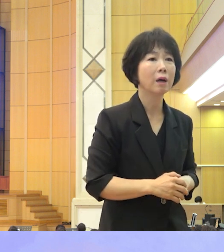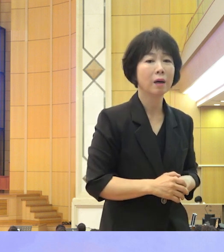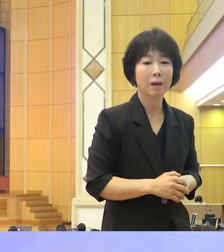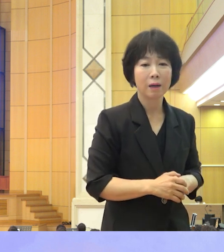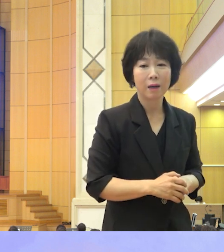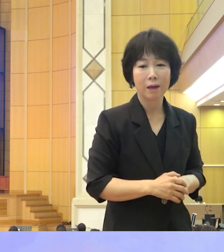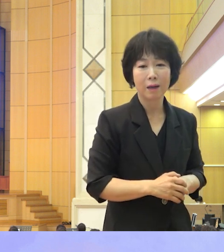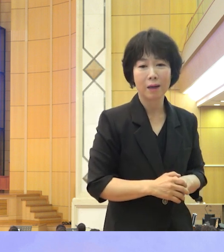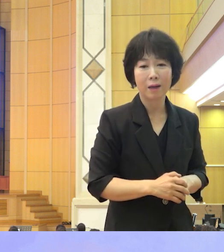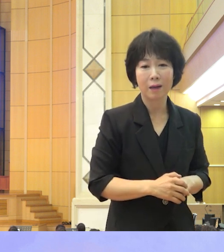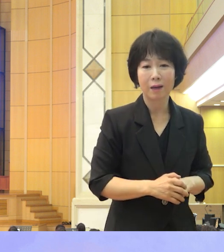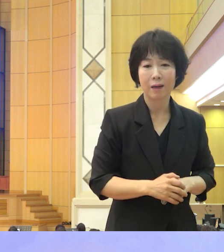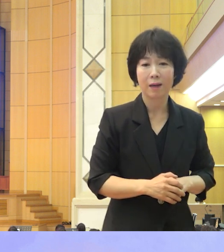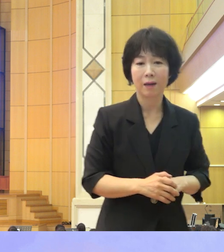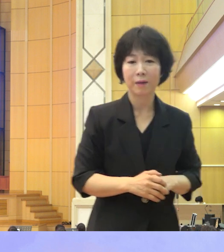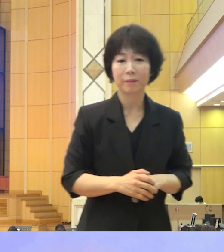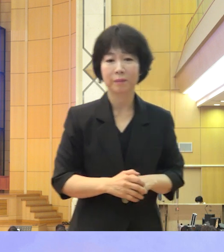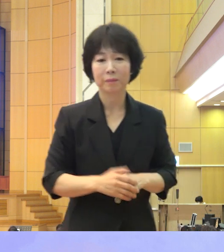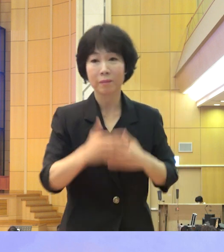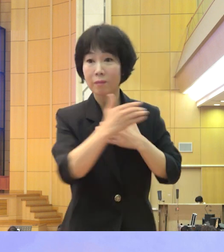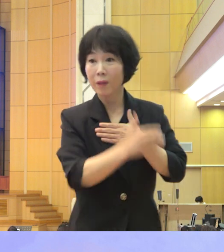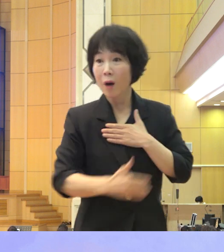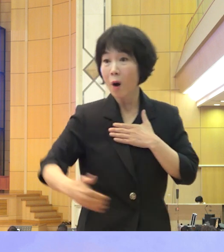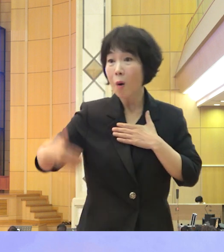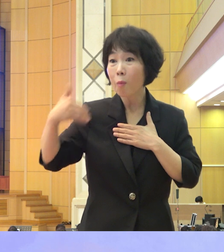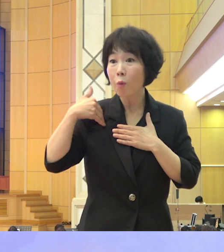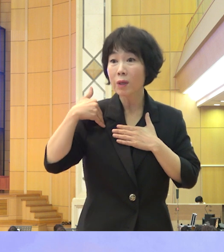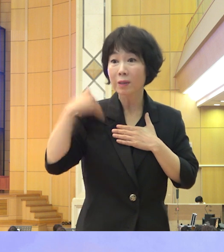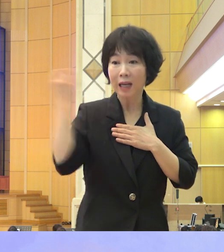말고 부활하기 위해서 죽어야 됩니다.